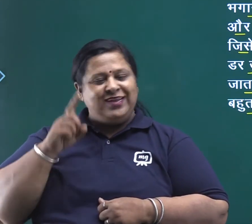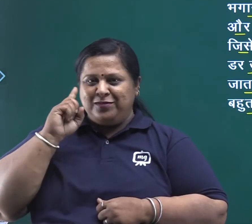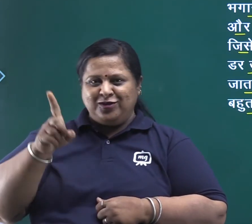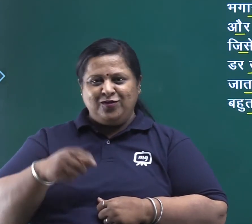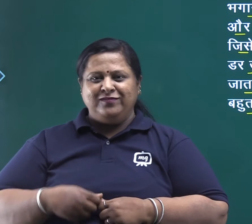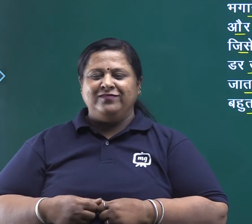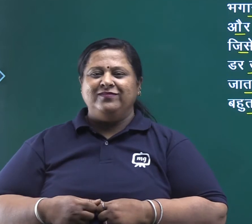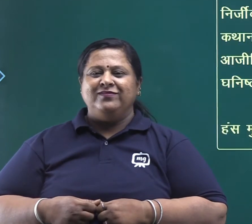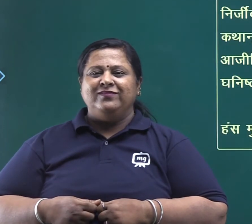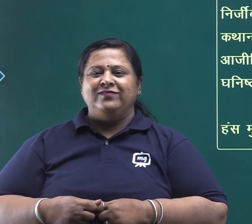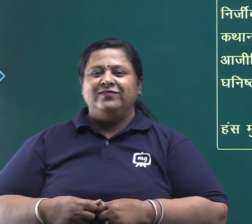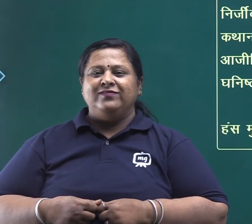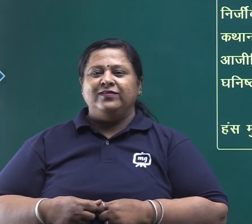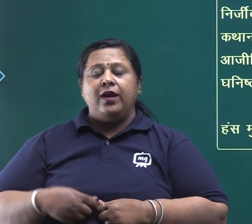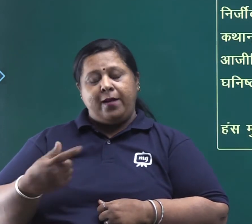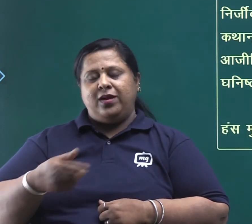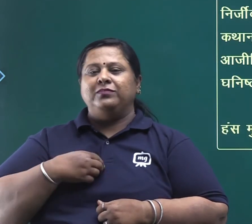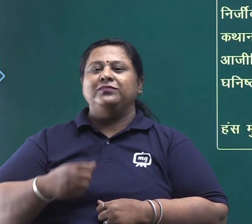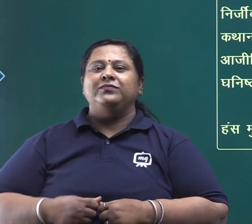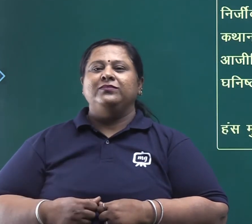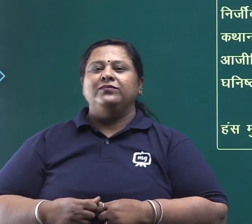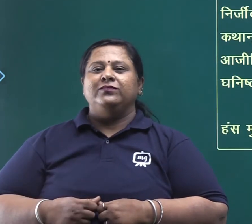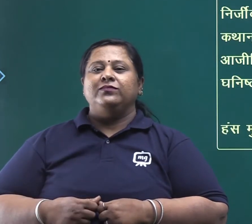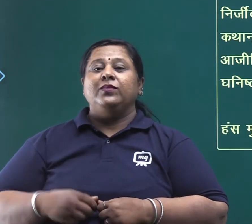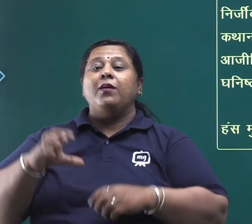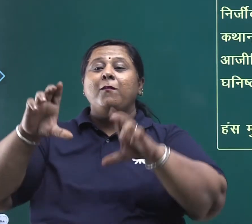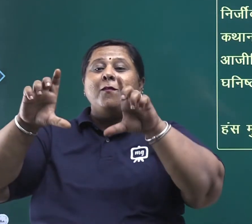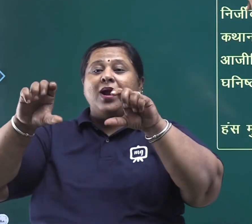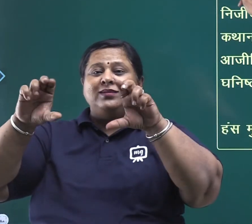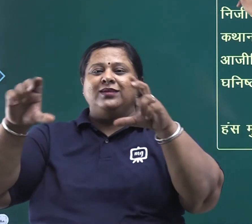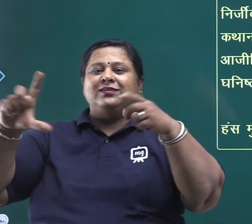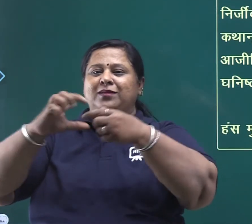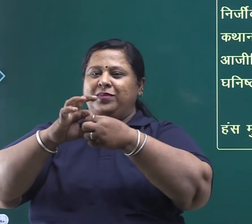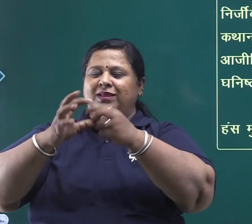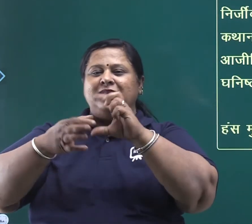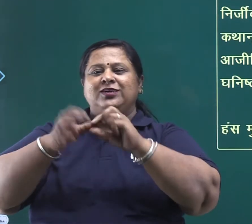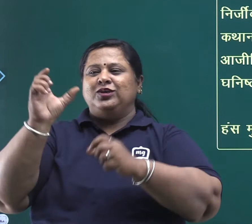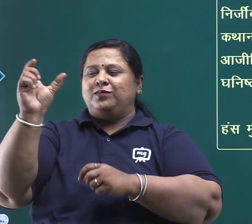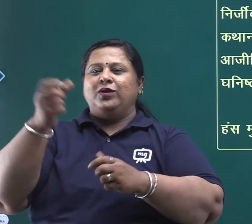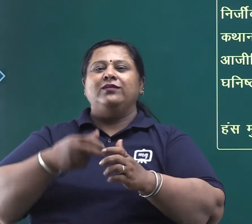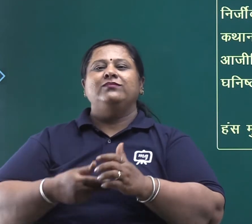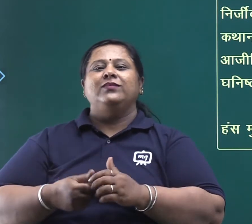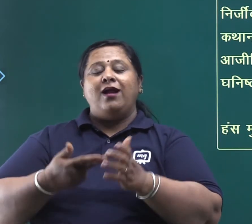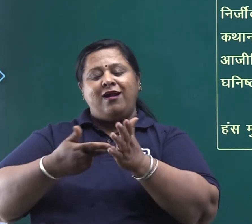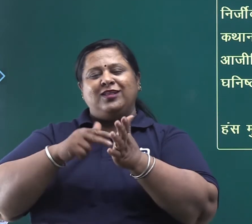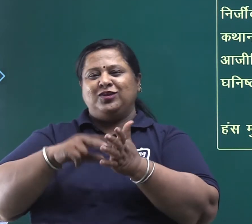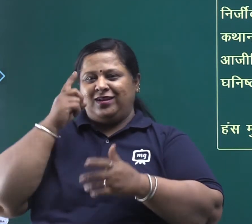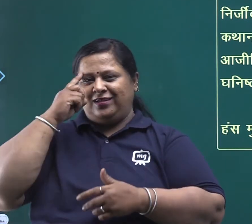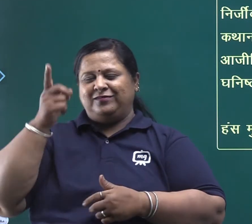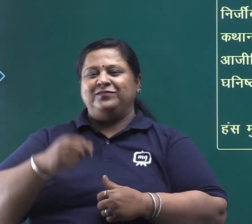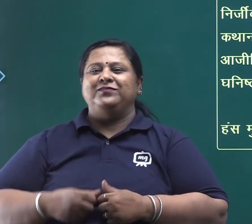बच्चों, अब हम पाठ से संबंधित शब्दों के अर्थ